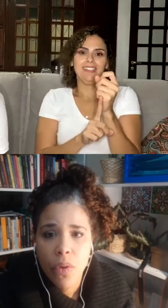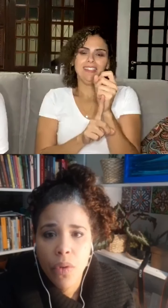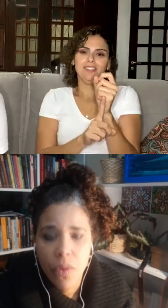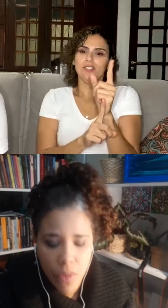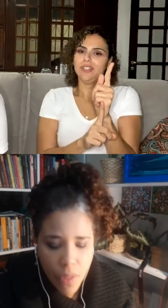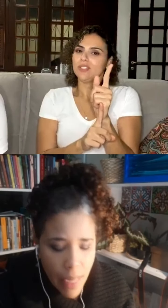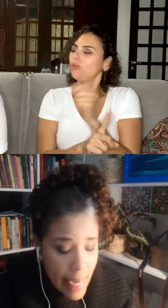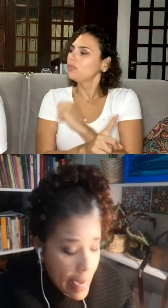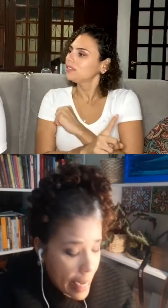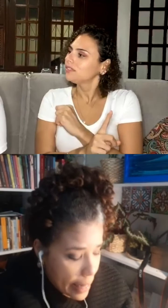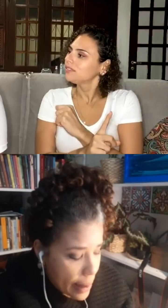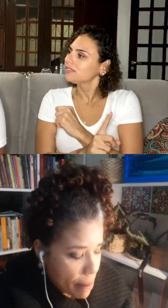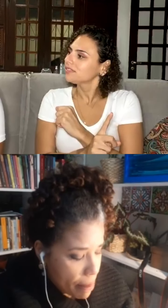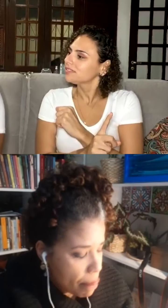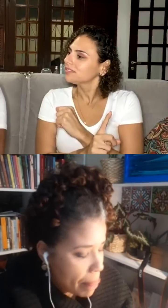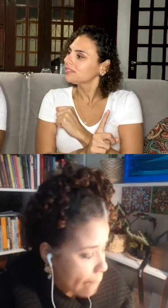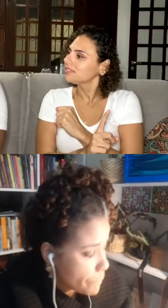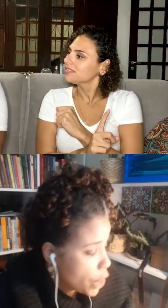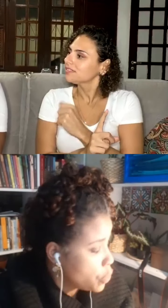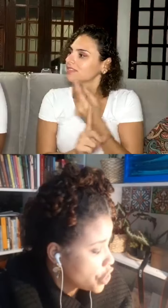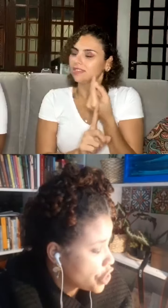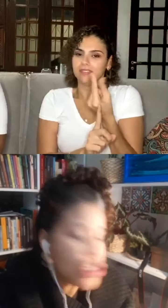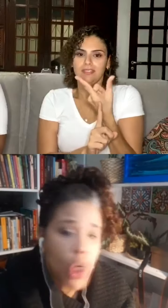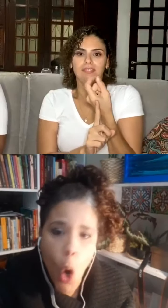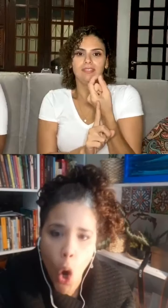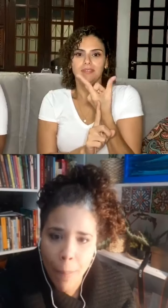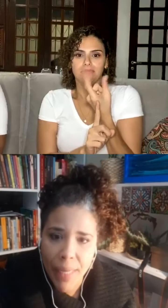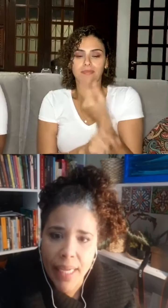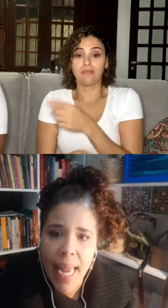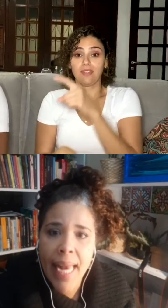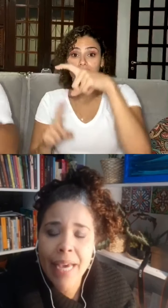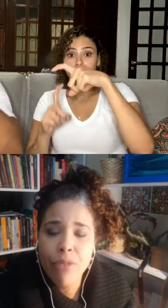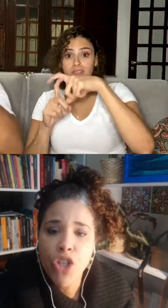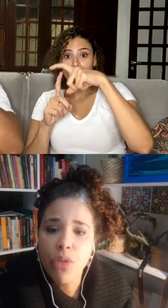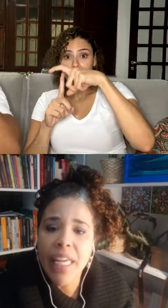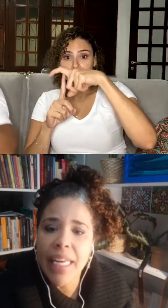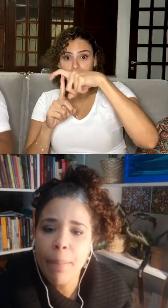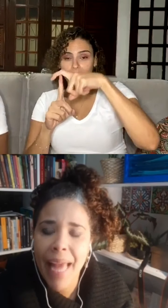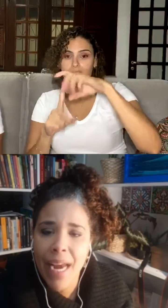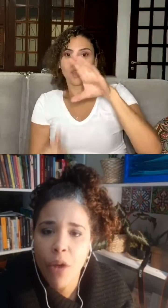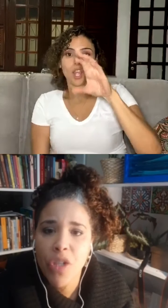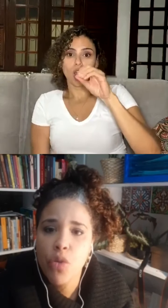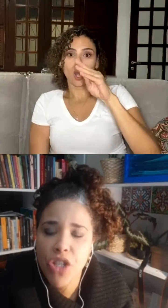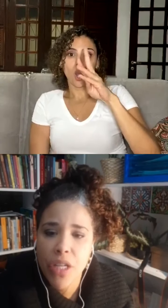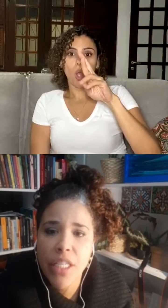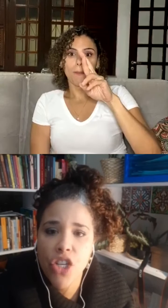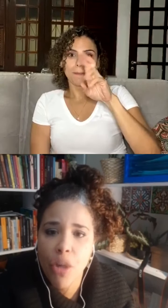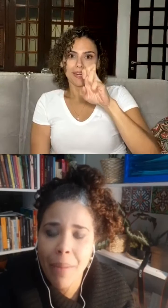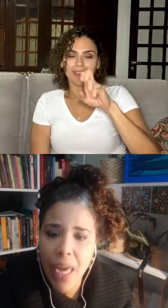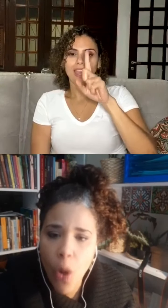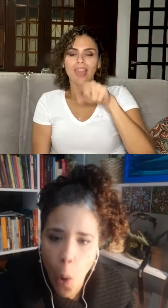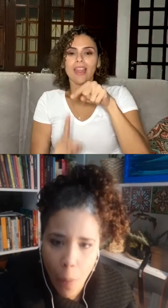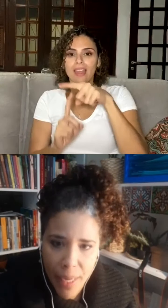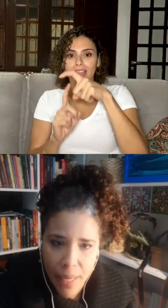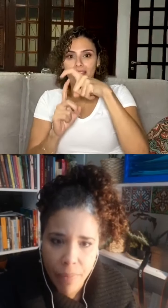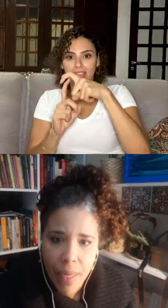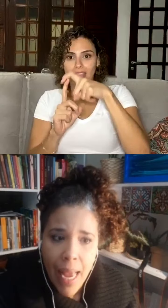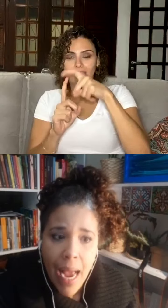anos. Como é? Tá. O DIU de cobre, ele é um DIU que libera uma substância chamada